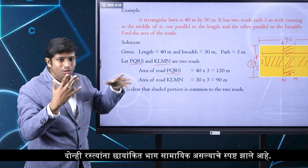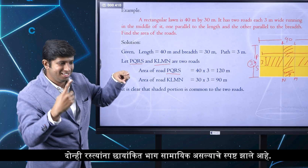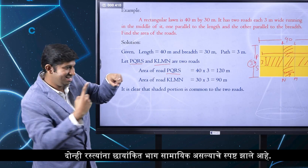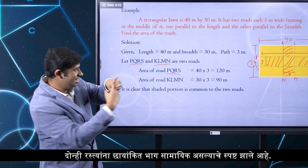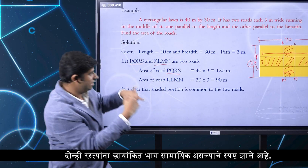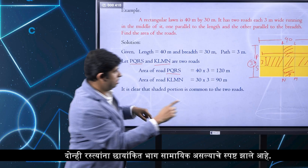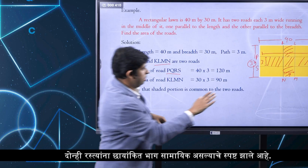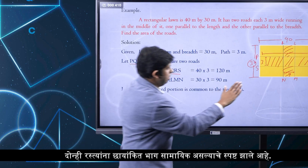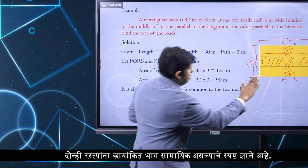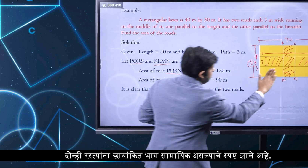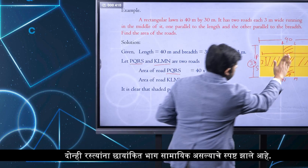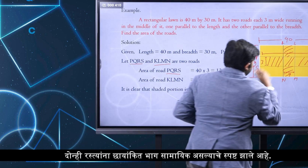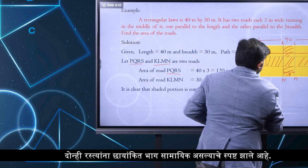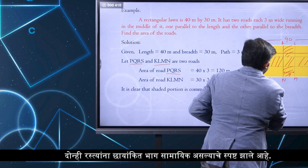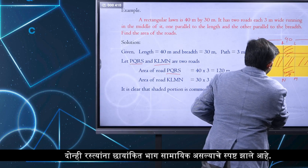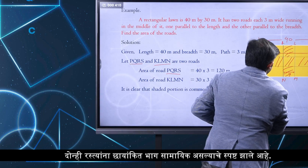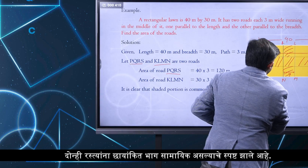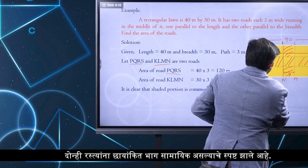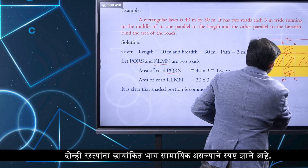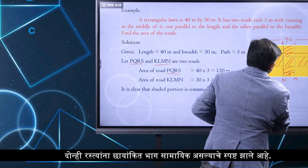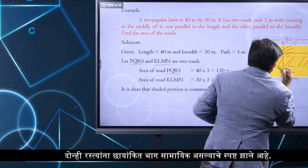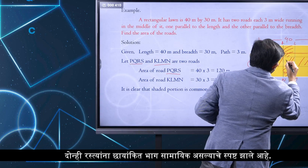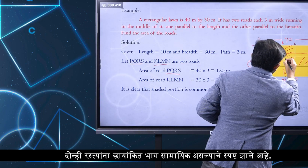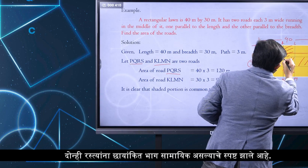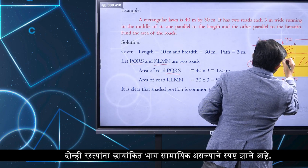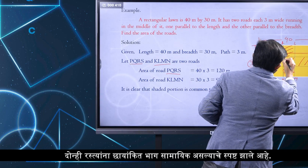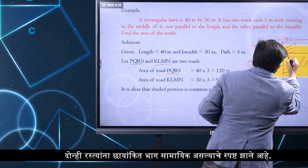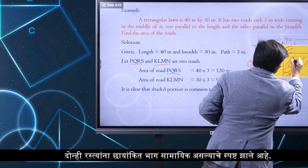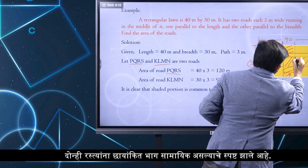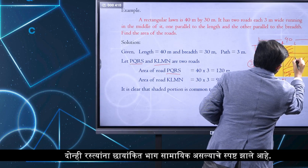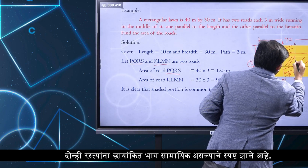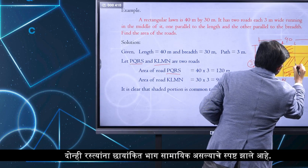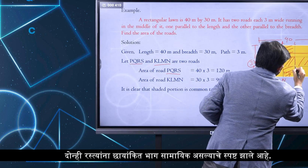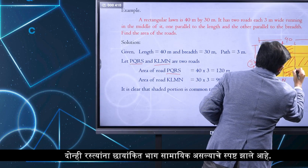सामायिक असल्याचे स्पष्ट झाले आहे.